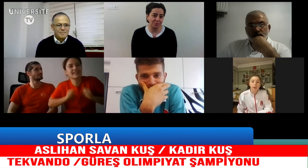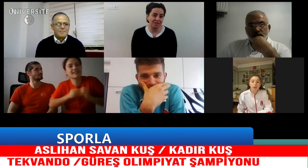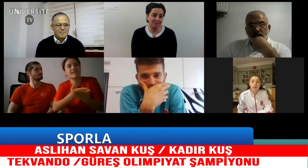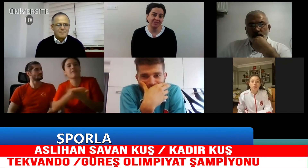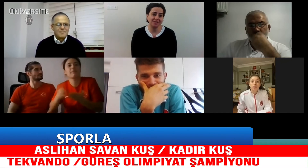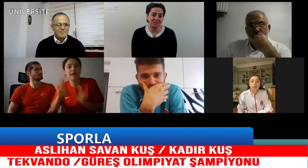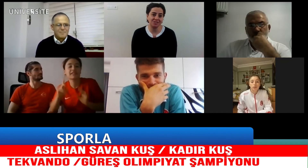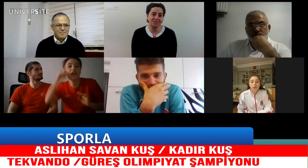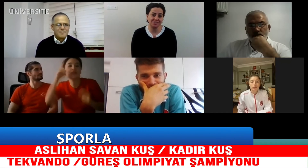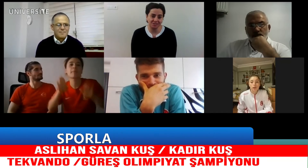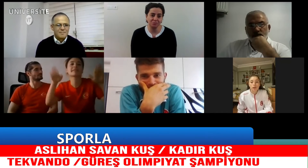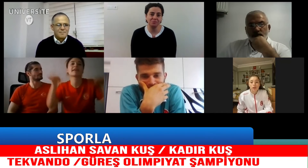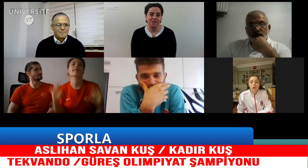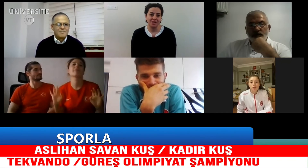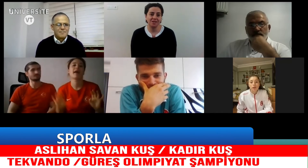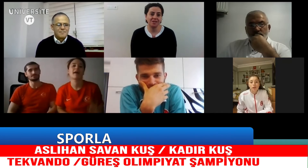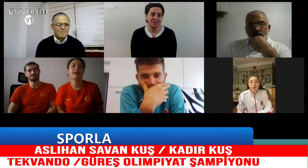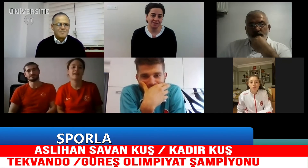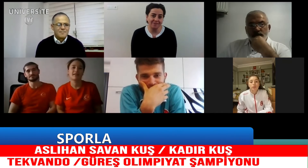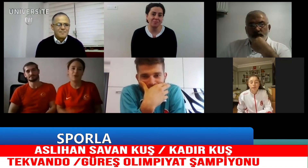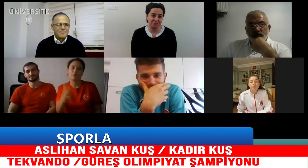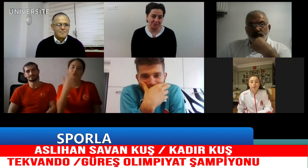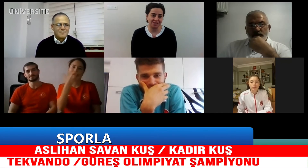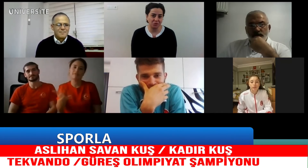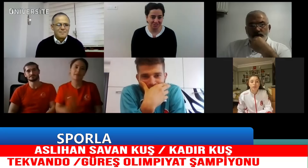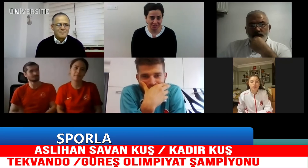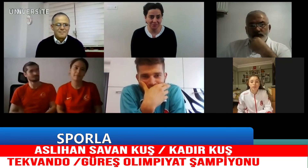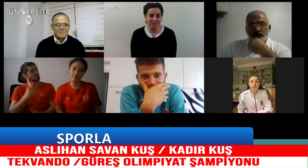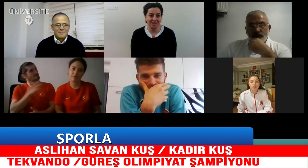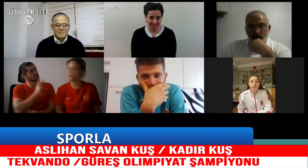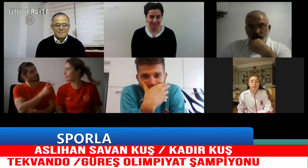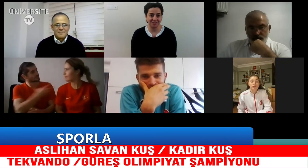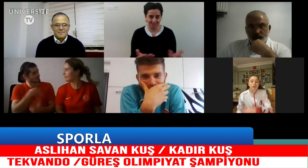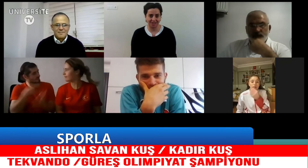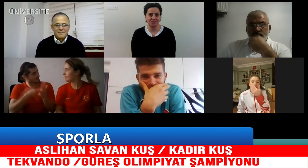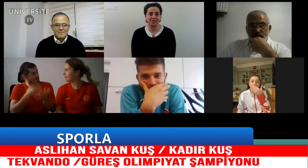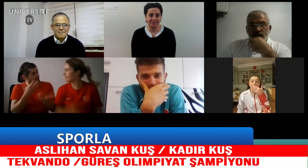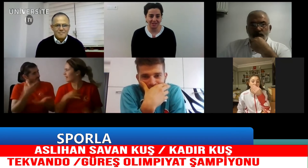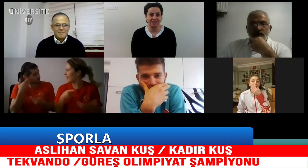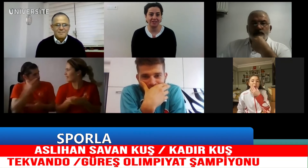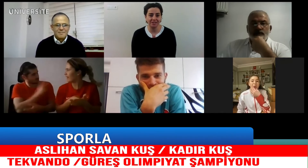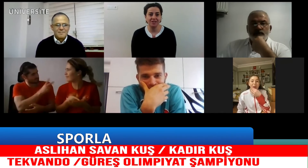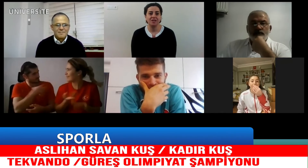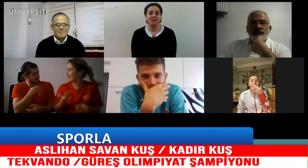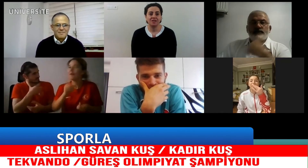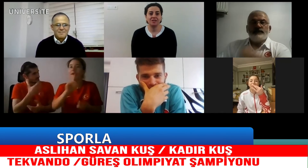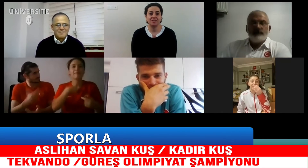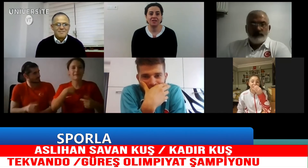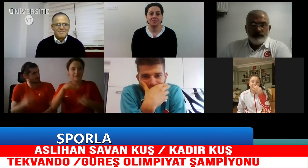pes etmemelerini ve dişlerini sıkıp devam etmelerini önereceğim yeni gençlere ve diğerlerine.